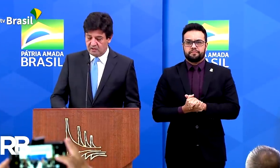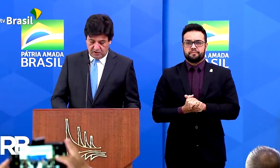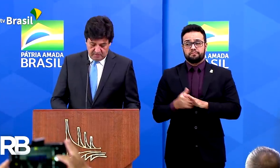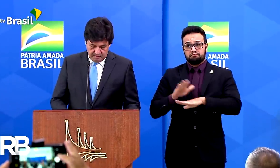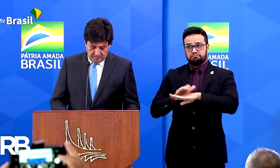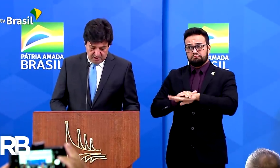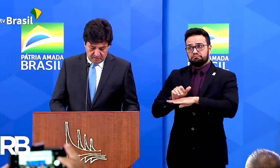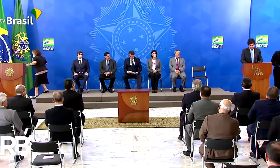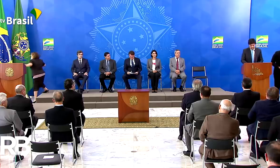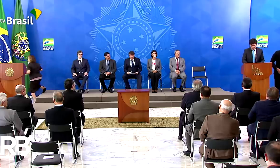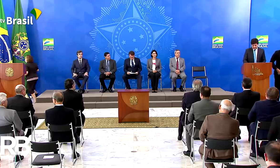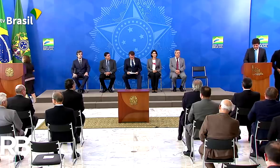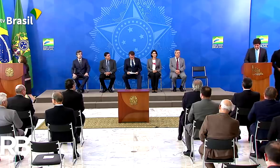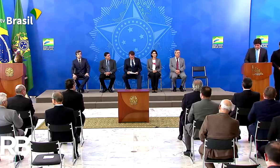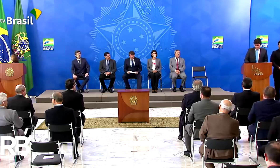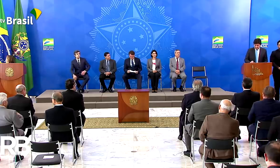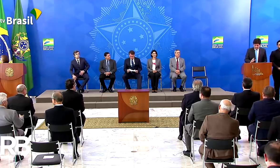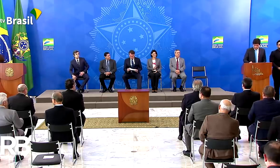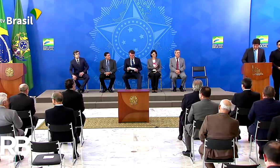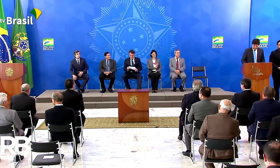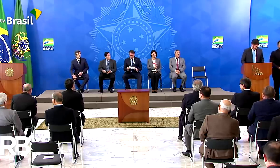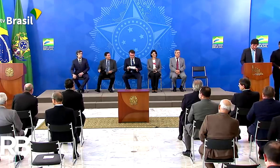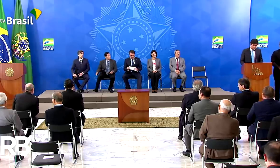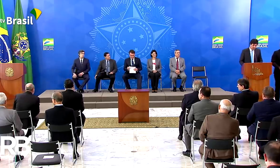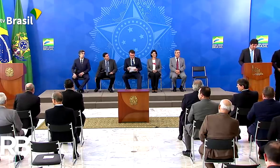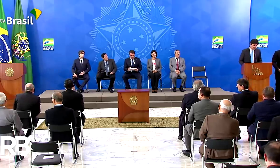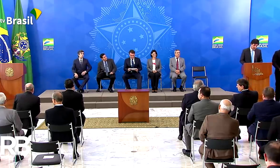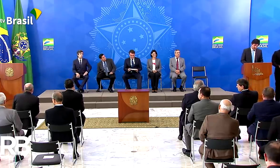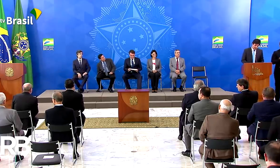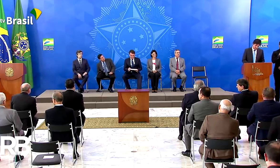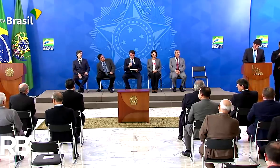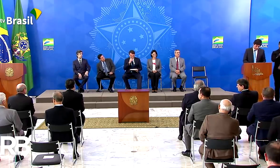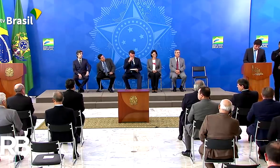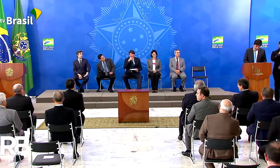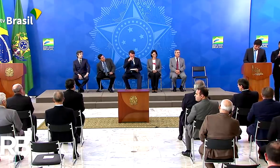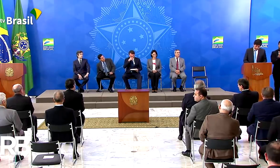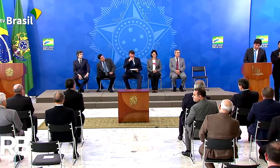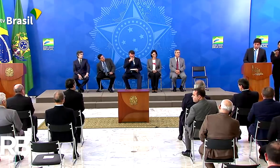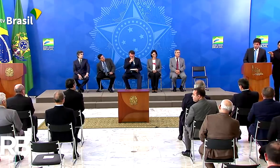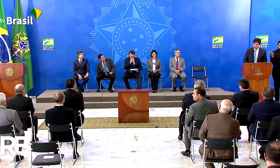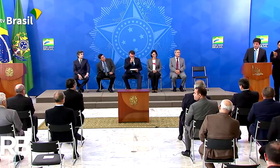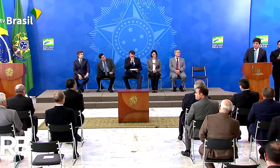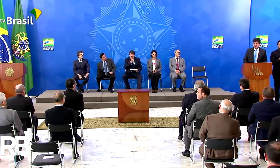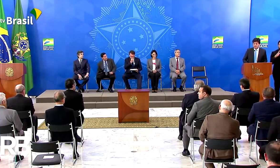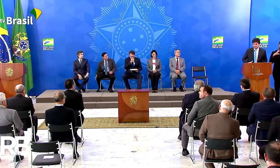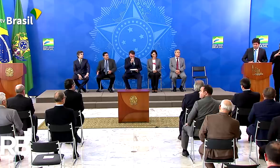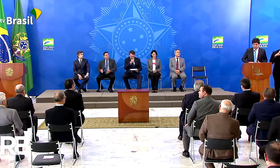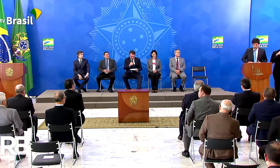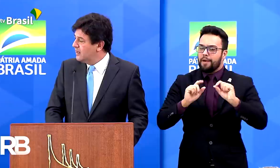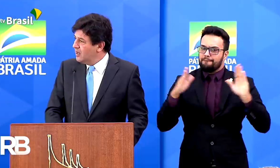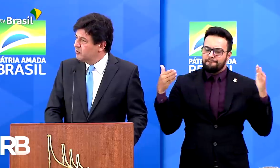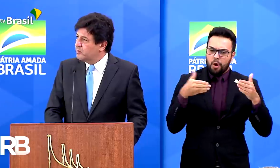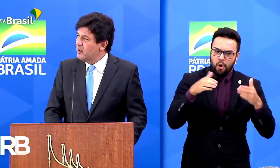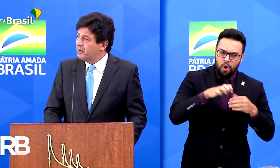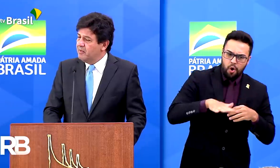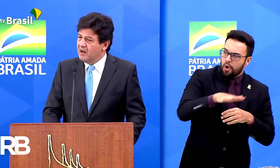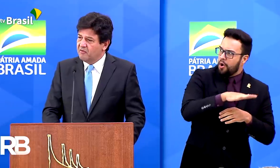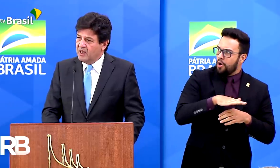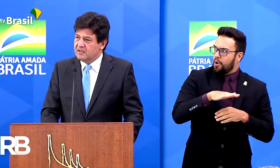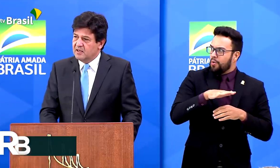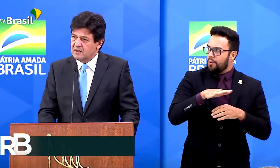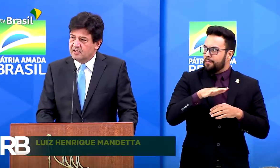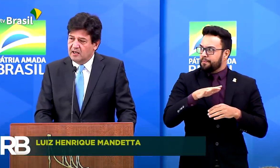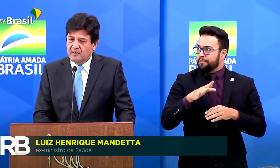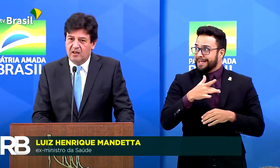ficou à frente da pasta. Ele desejou sucesso ao novo ministro e fez um balanço das ações na saúde. Criamos pela